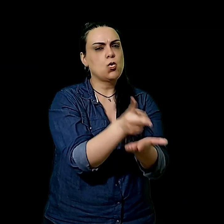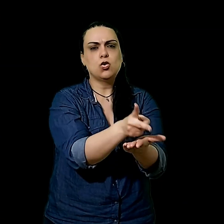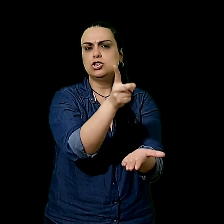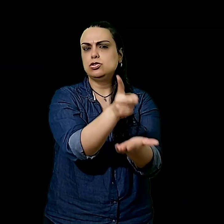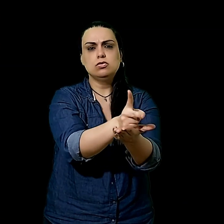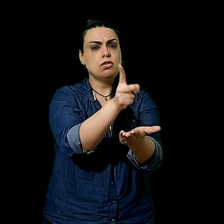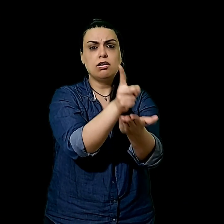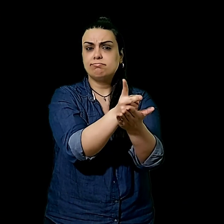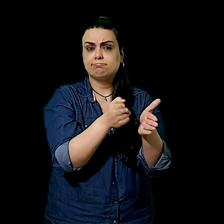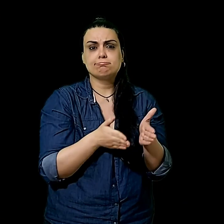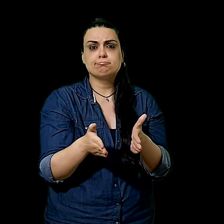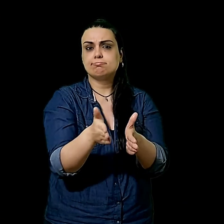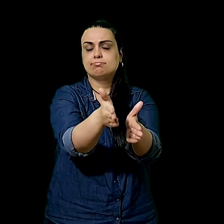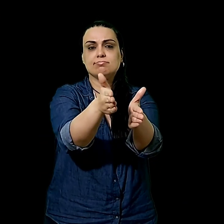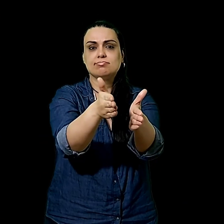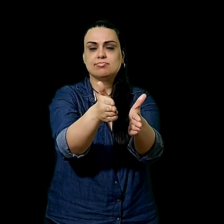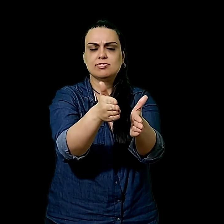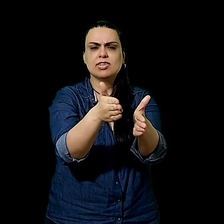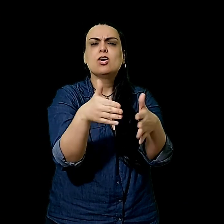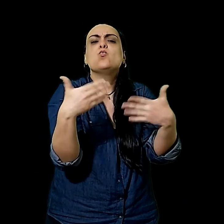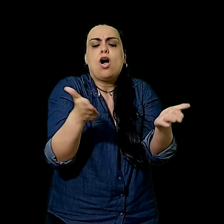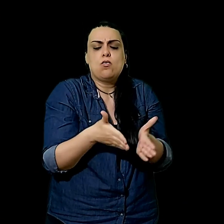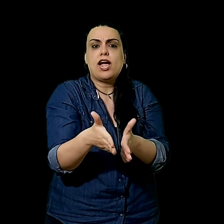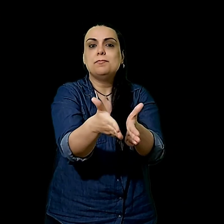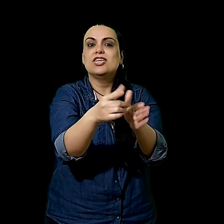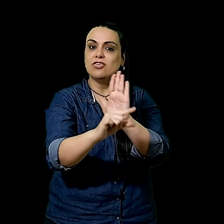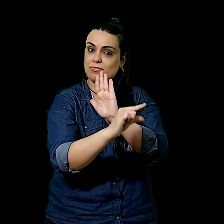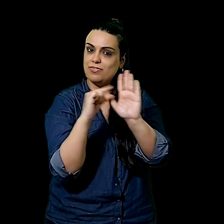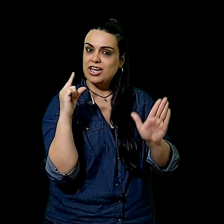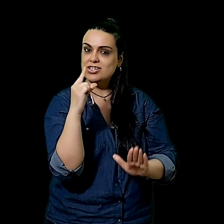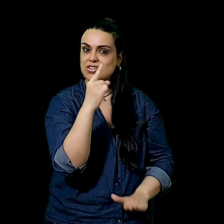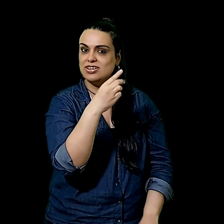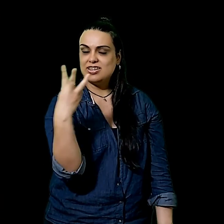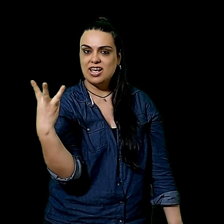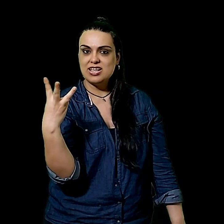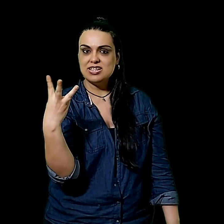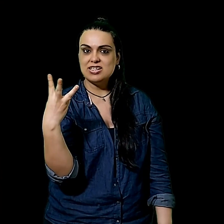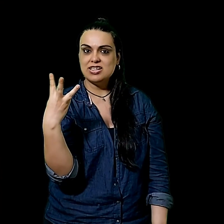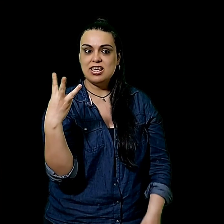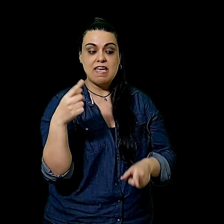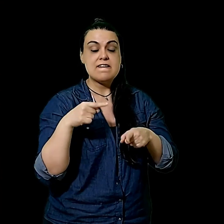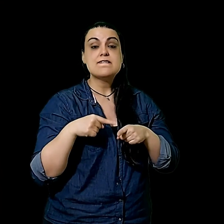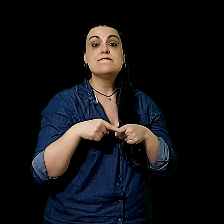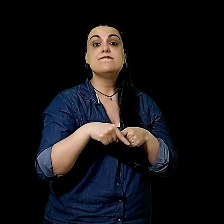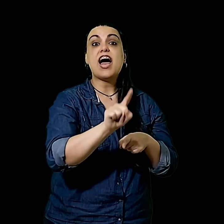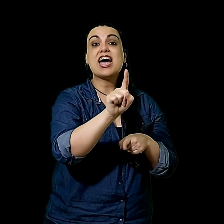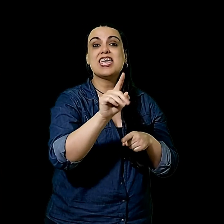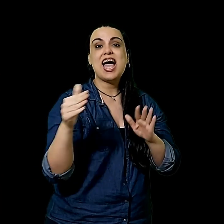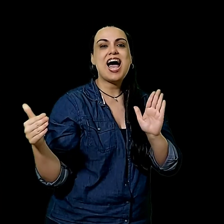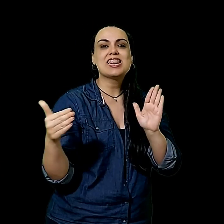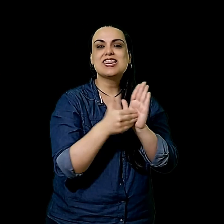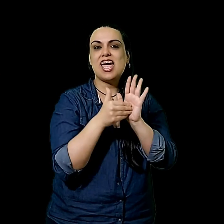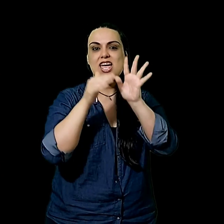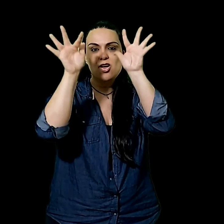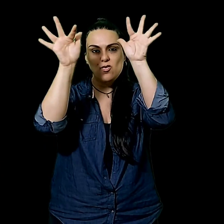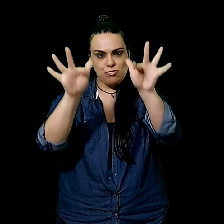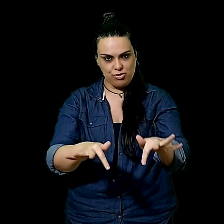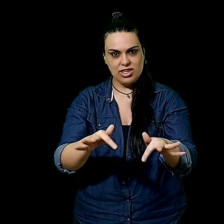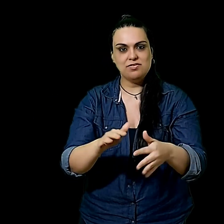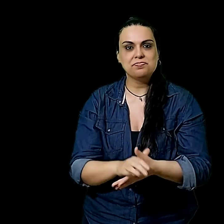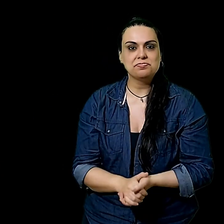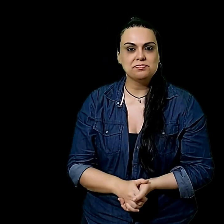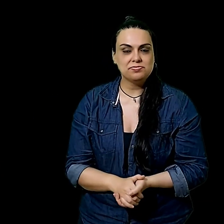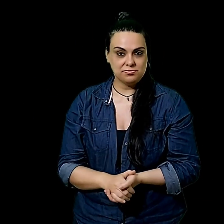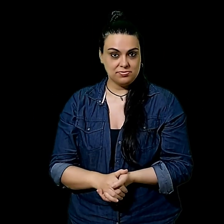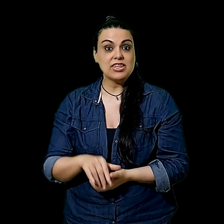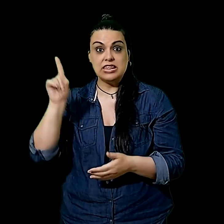teu caminho. E qual é o teu caminho? Tá aqui, verso 13. Vai até o fim.